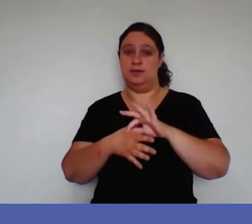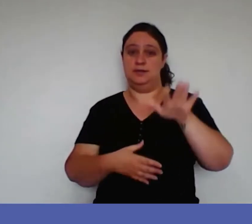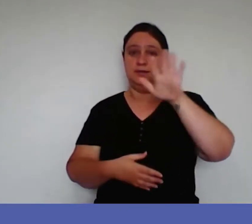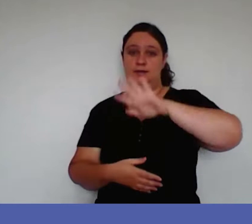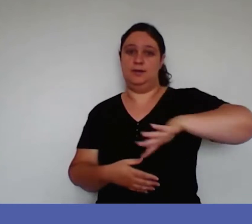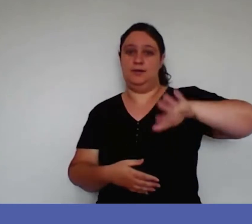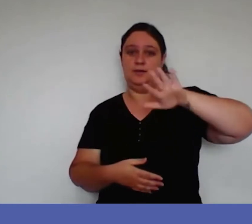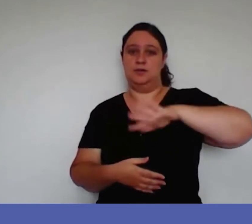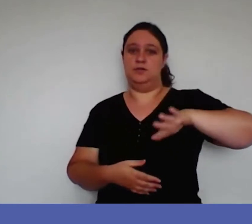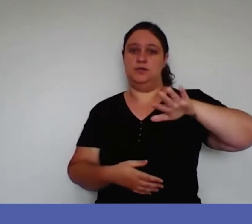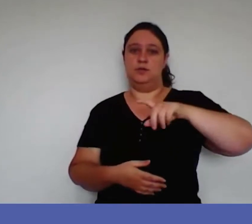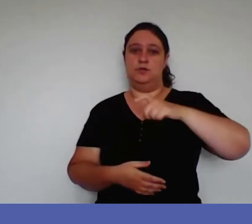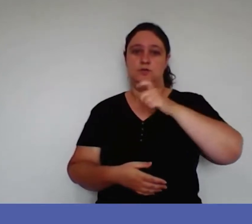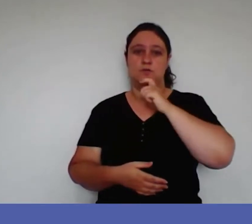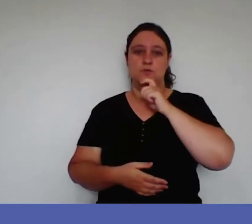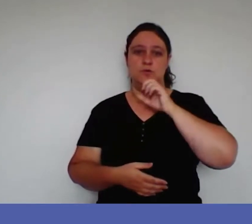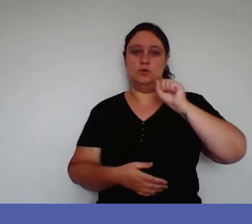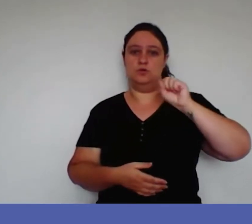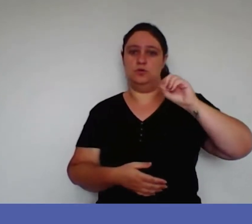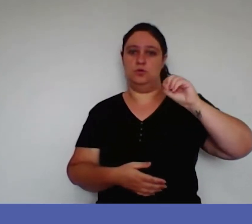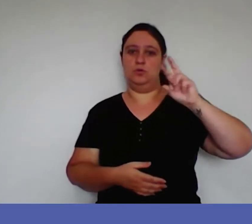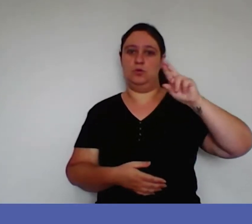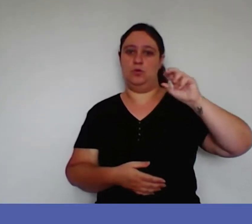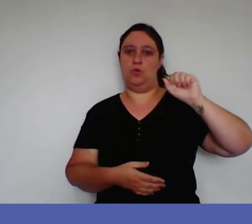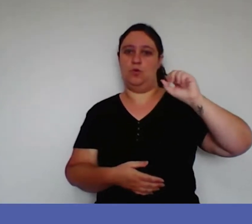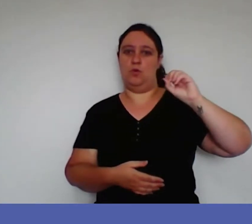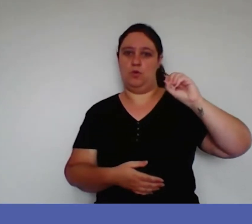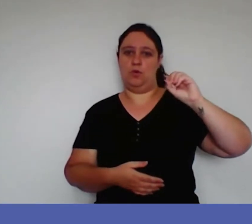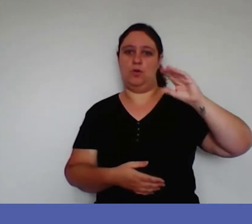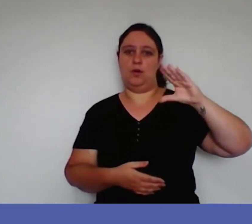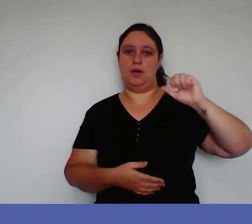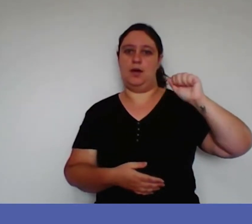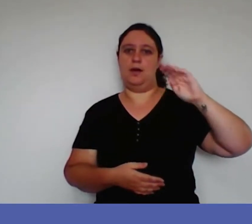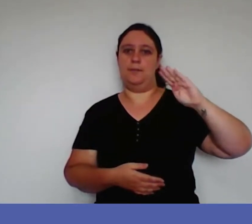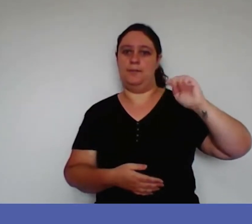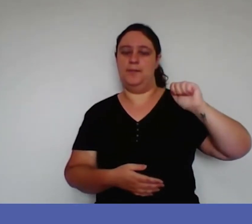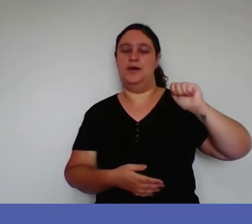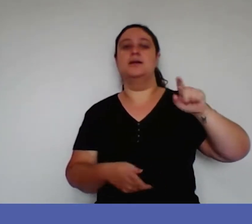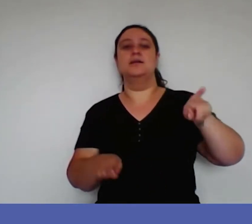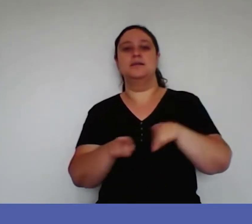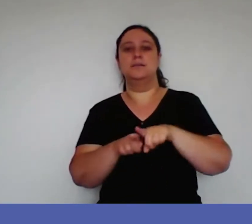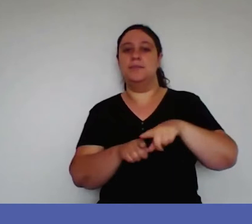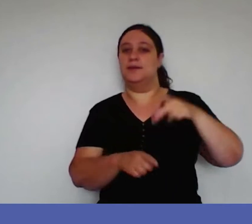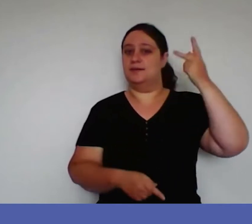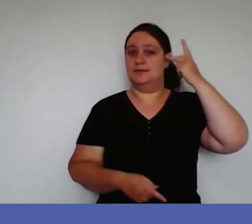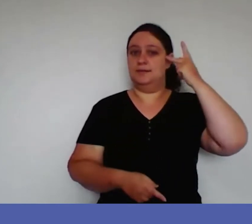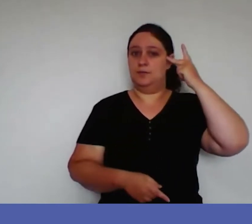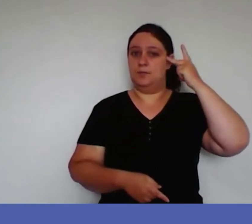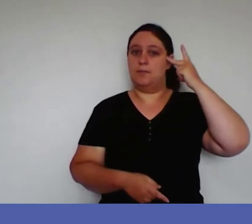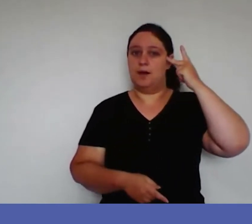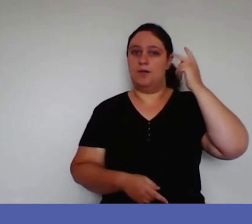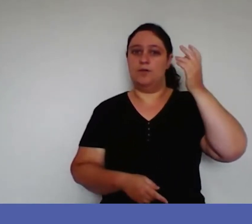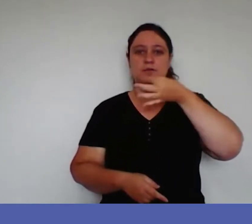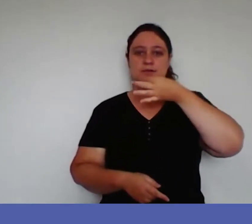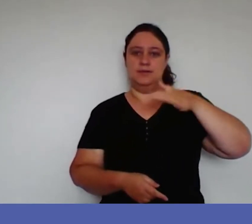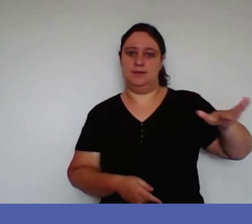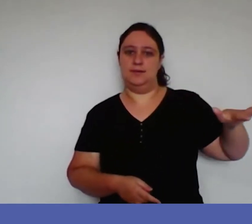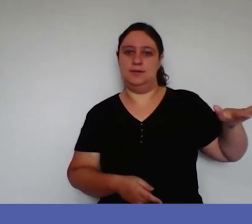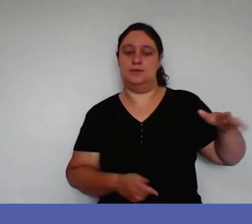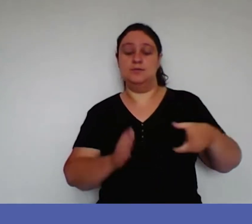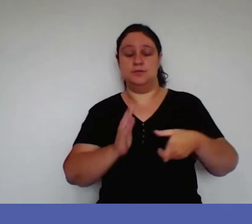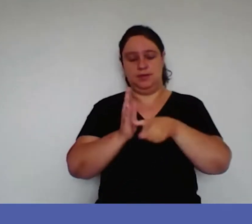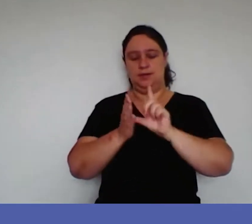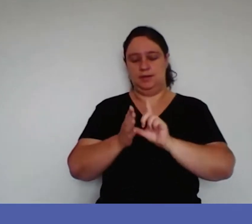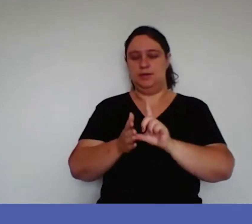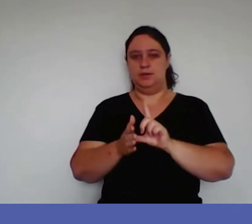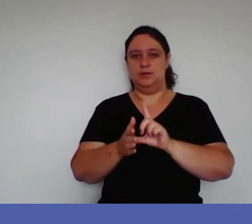da região metropolitana de São Paulo, né, e da Baixada Santista, antes nós subimos aqui, nós estamos em comunhão,